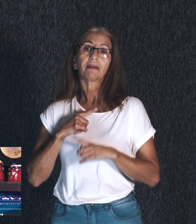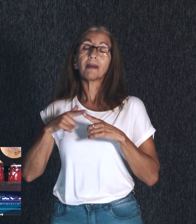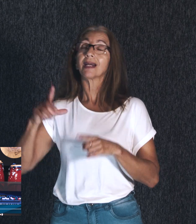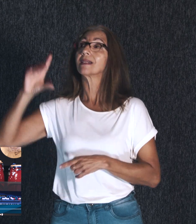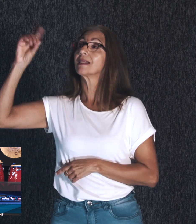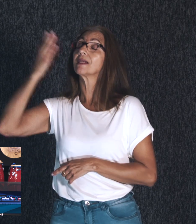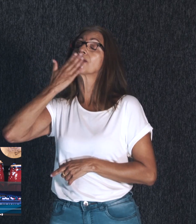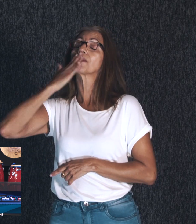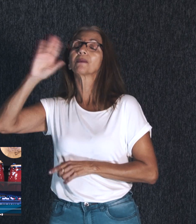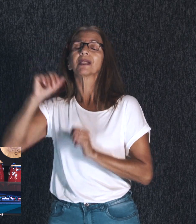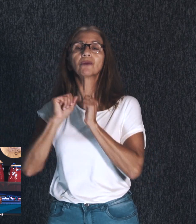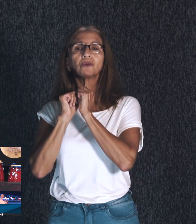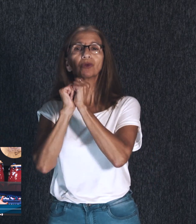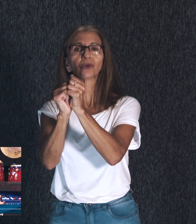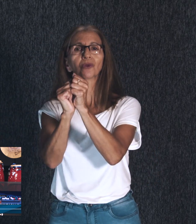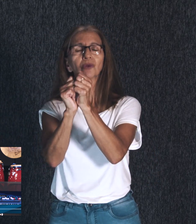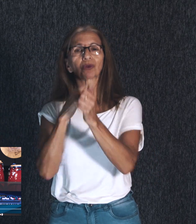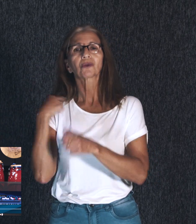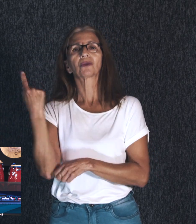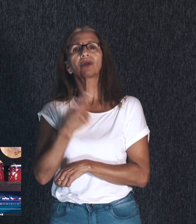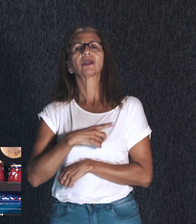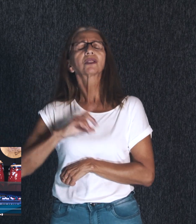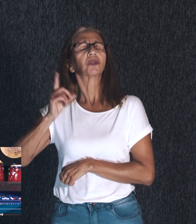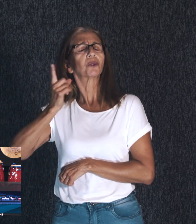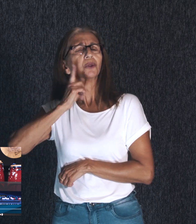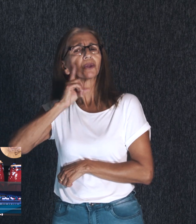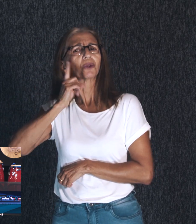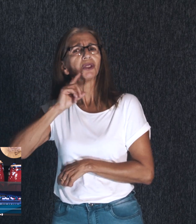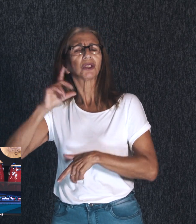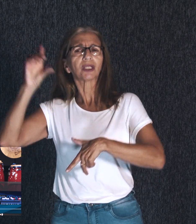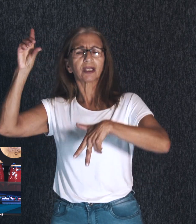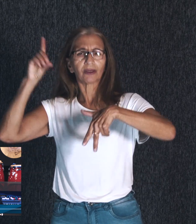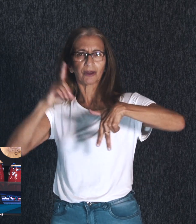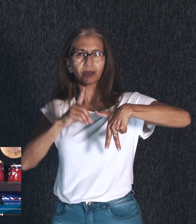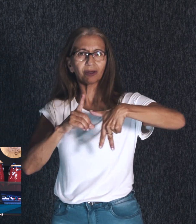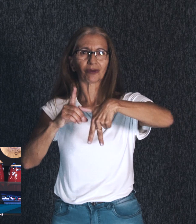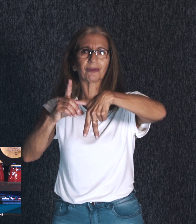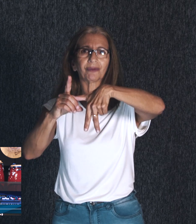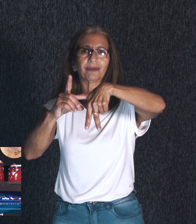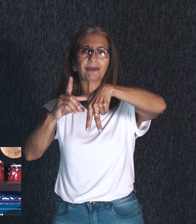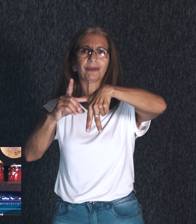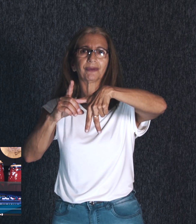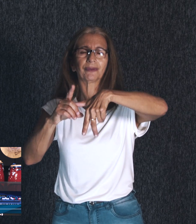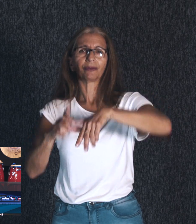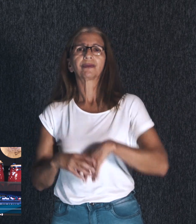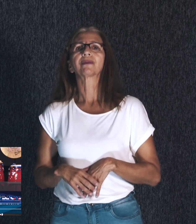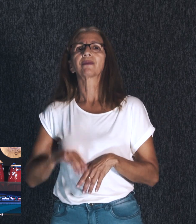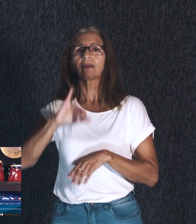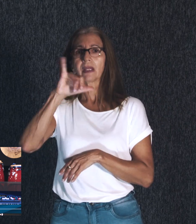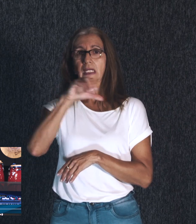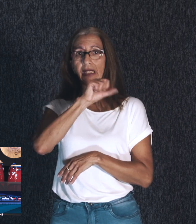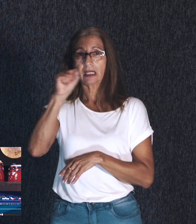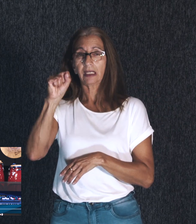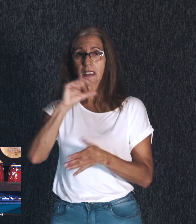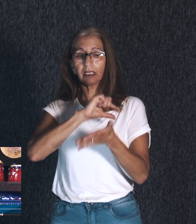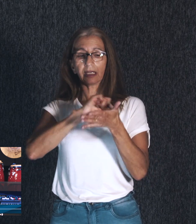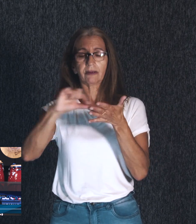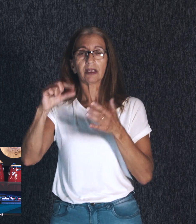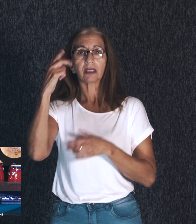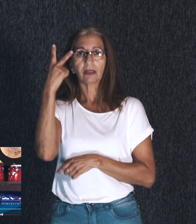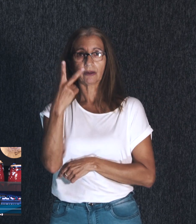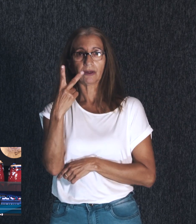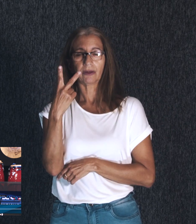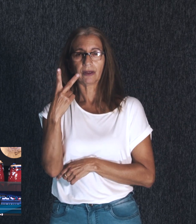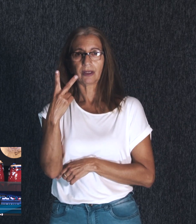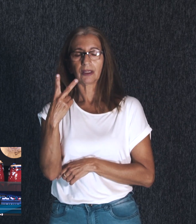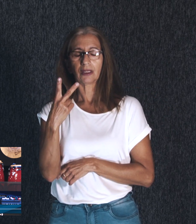séculos. E que bom a gente saber disso. É por isso que, aí na continuação do texto, logo no versículo 2, você tem a sua Bíblia, o texto